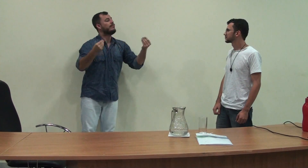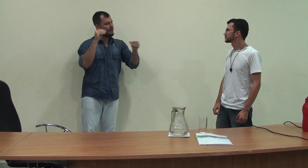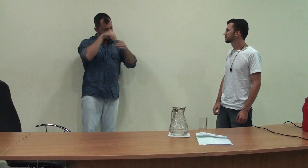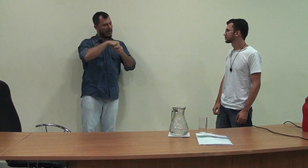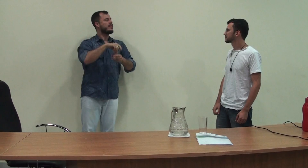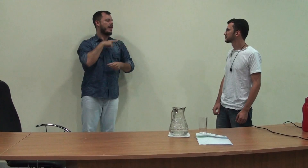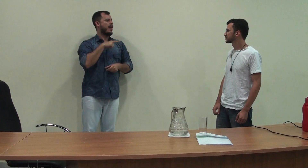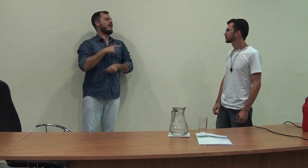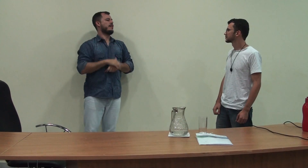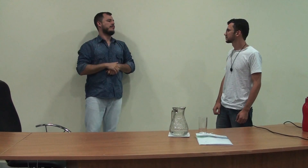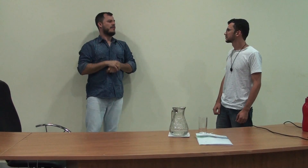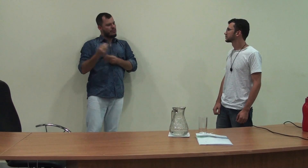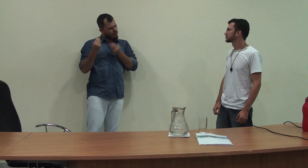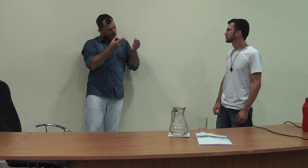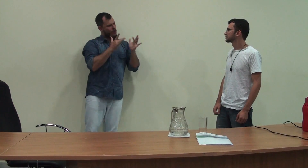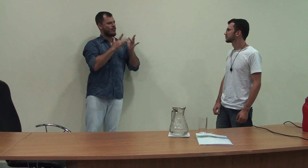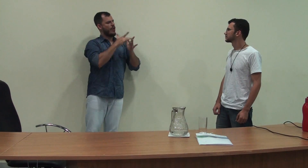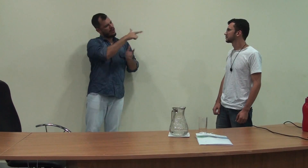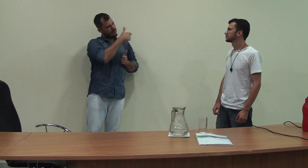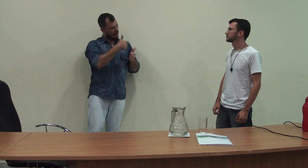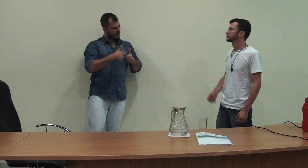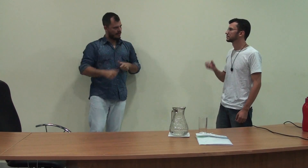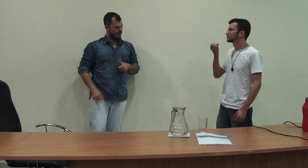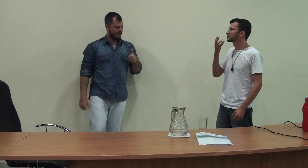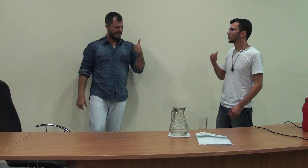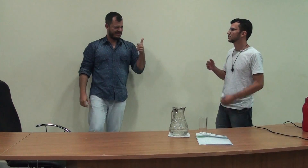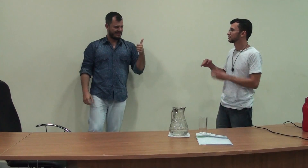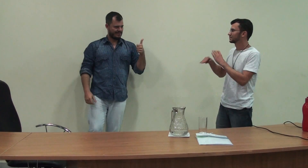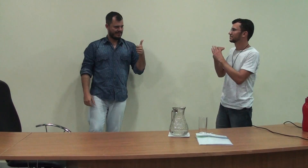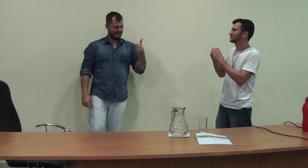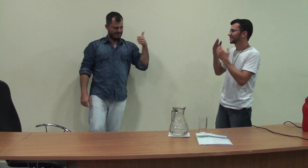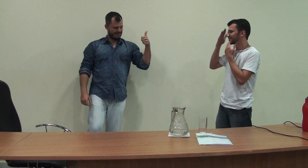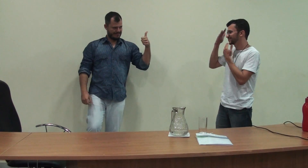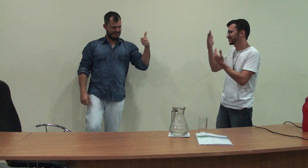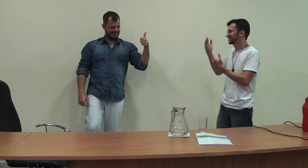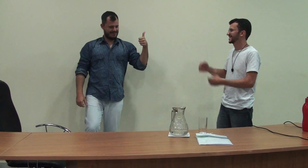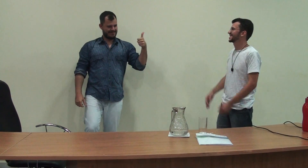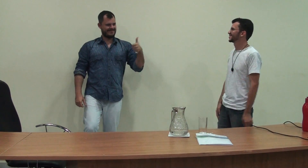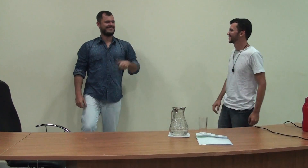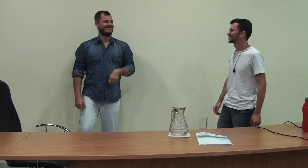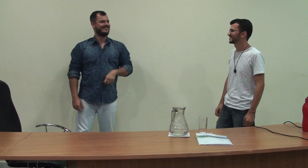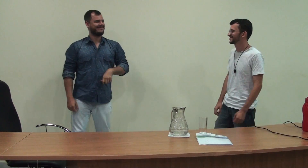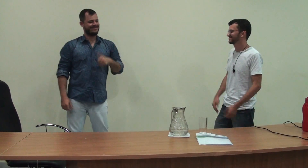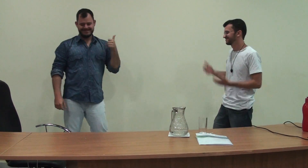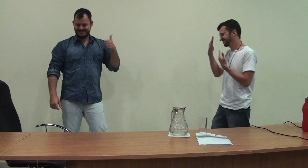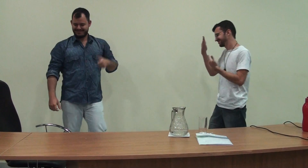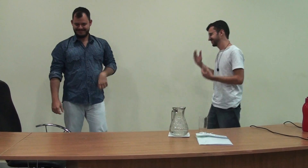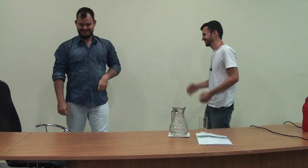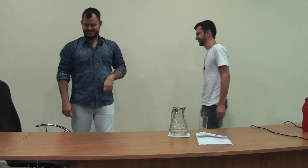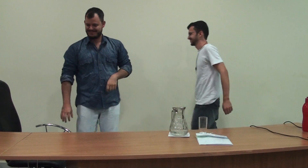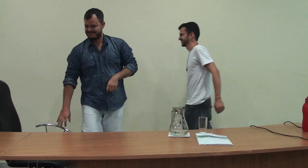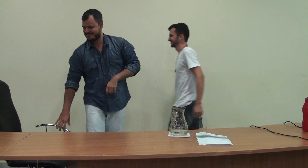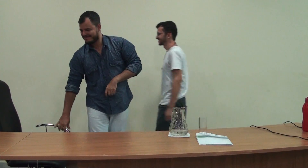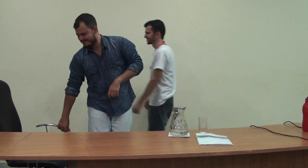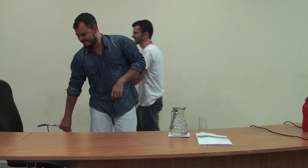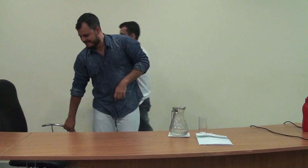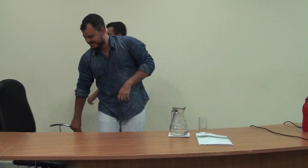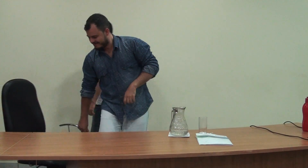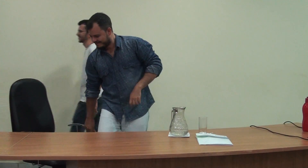surdos com implante, surdos com perda auditiva. Eu vou te passar o contato. Muito bom, minha irmã Cristina. Muito obrigada. Muito